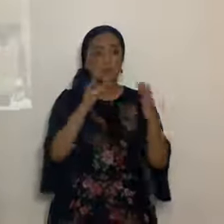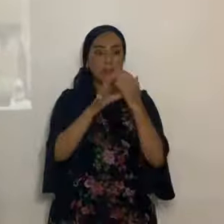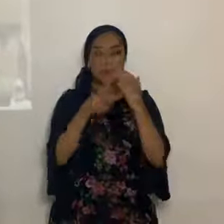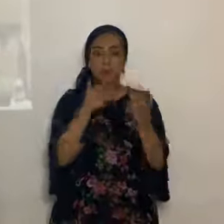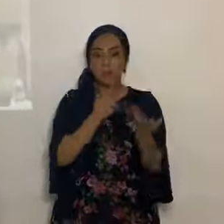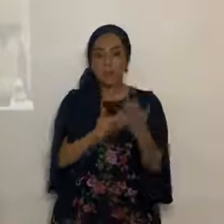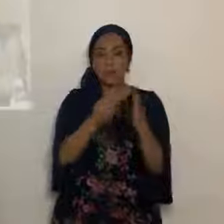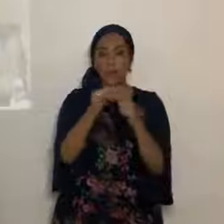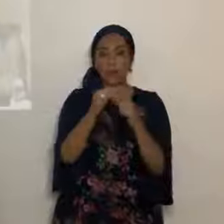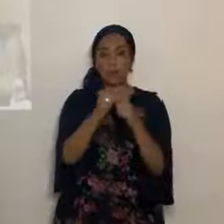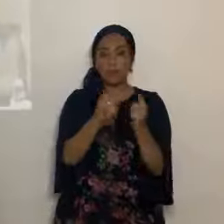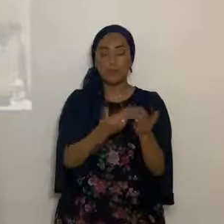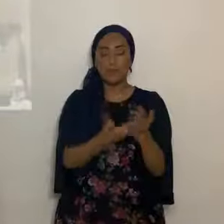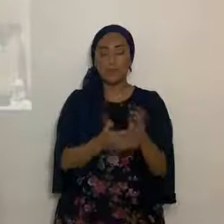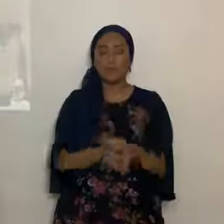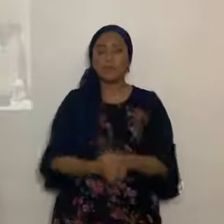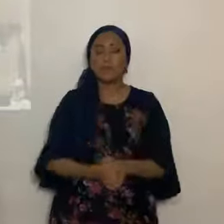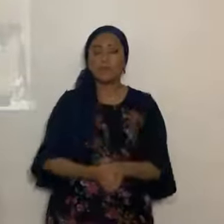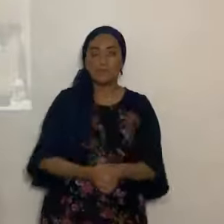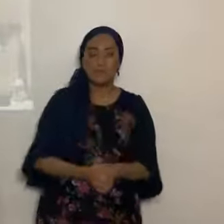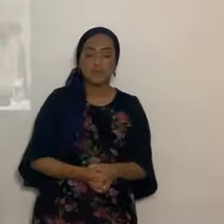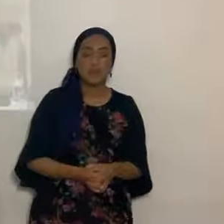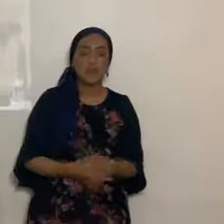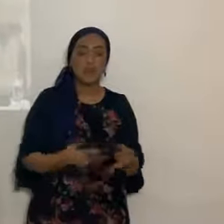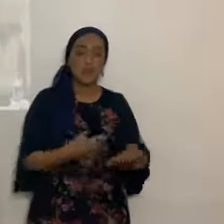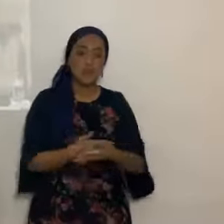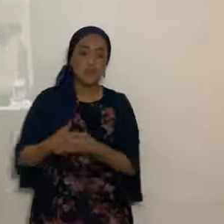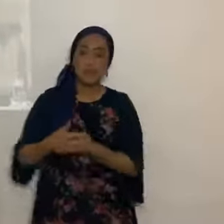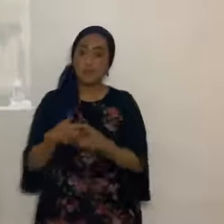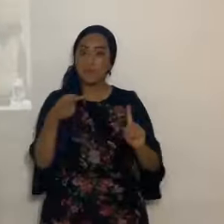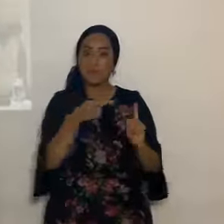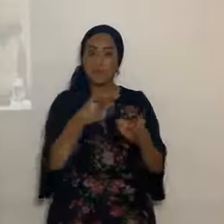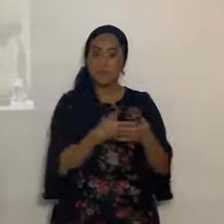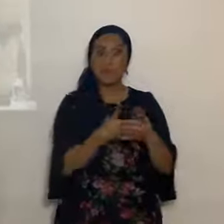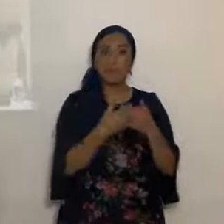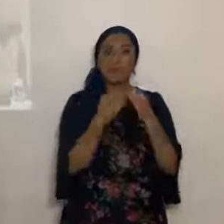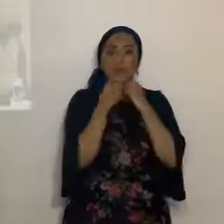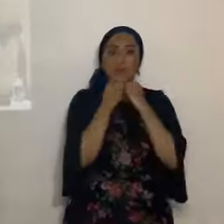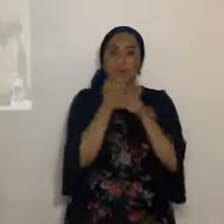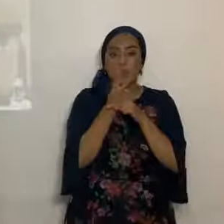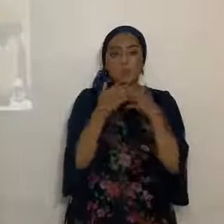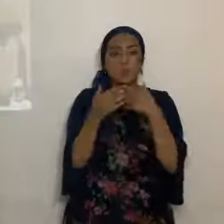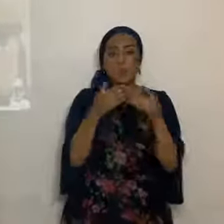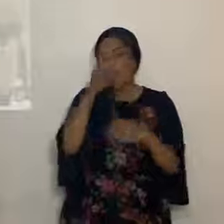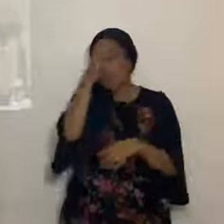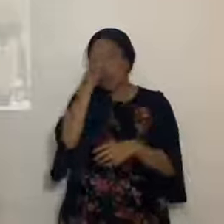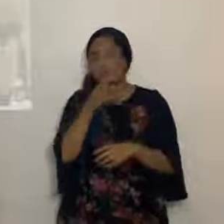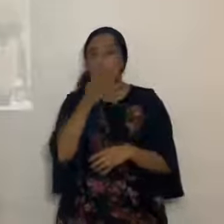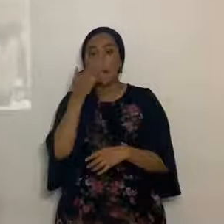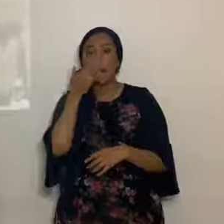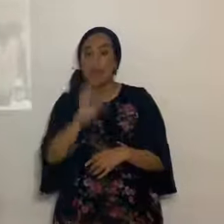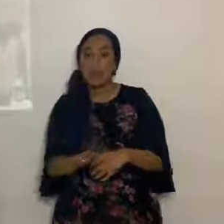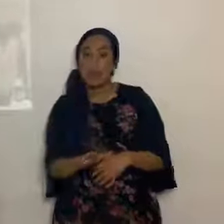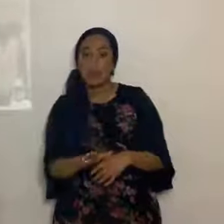la palabra. Aquí lo dice. Entonces, este niño fue preservado. Aunque los padres eran malos,